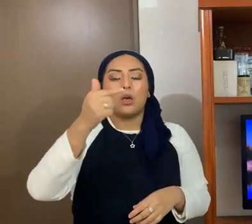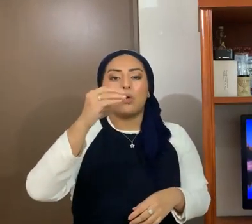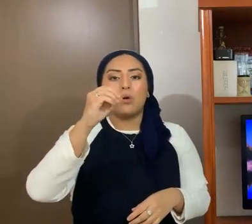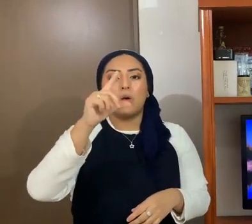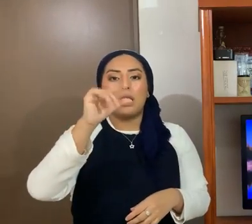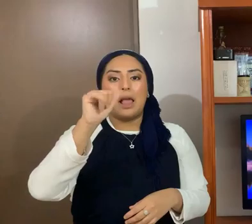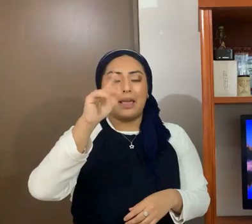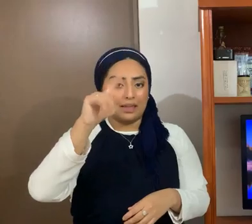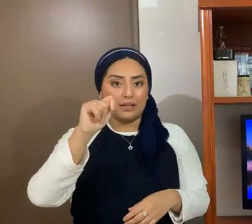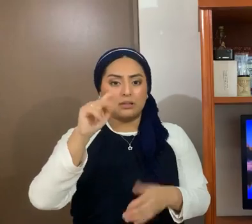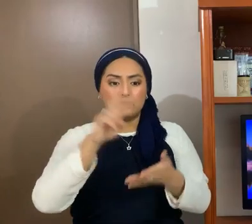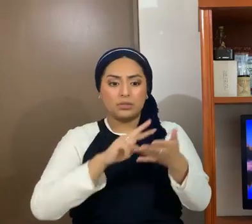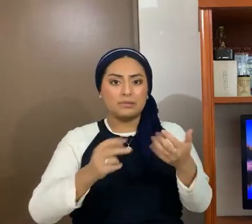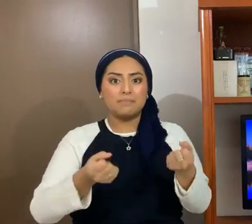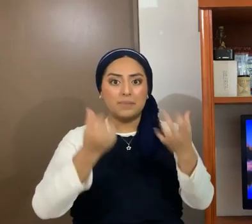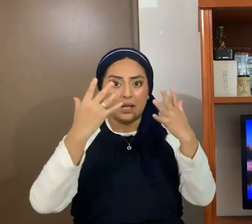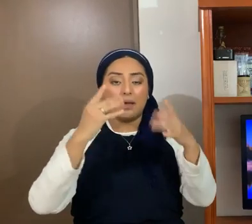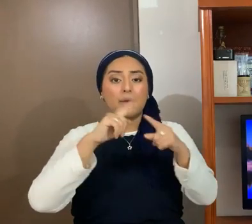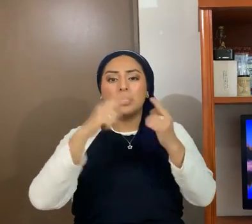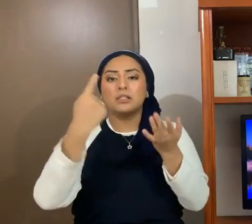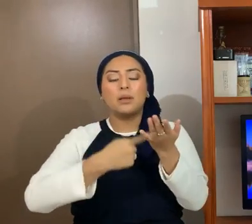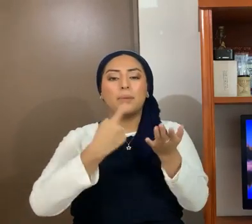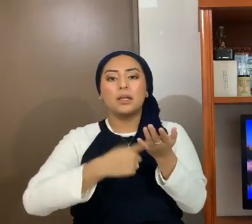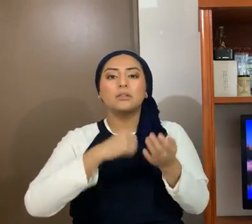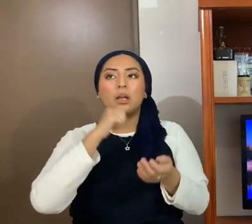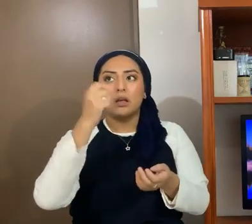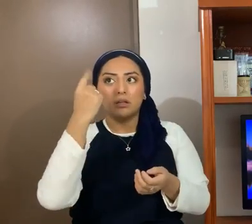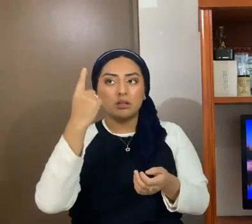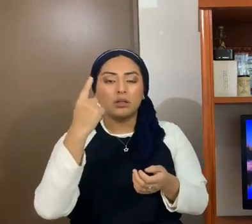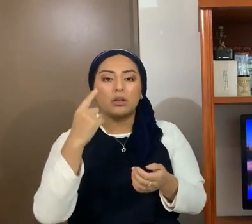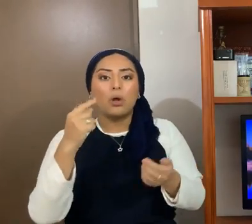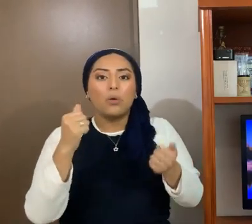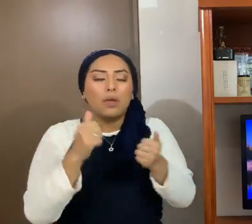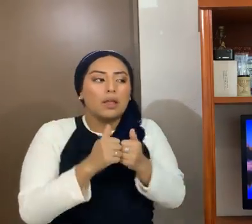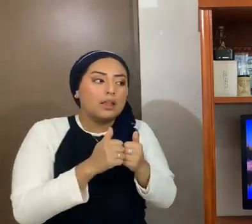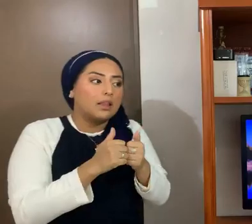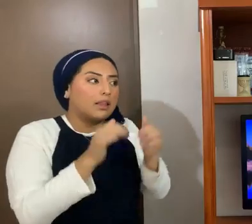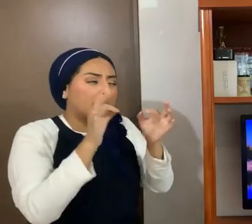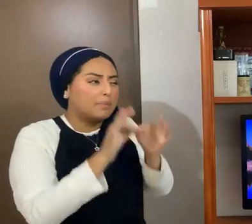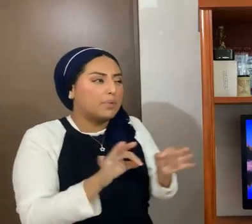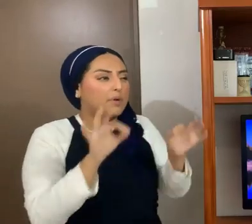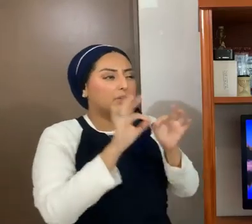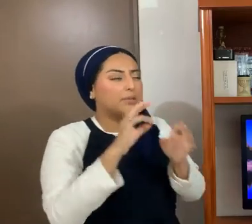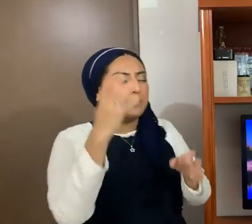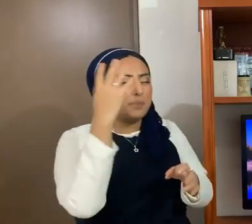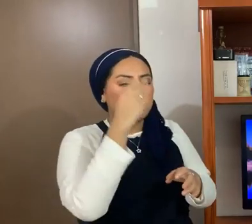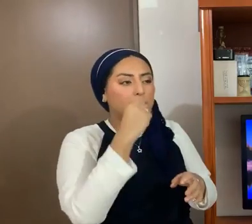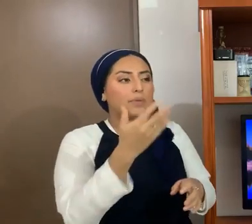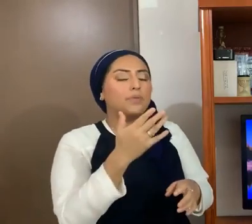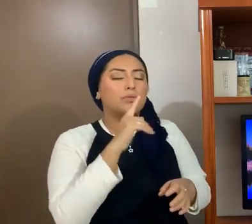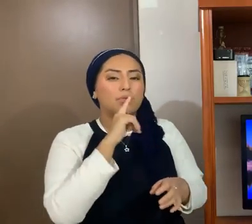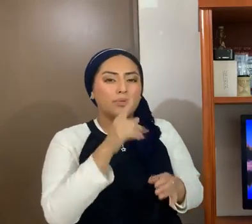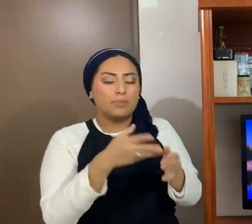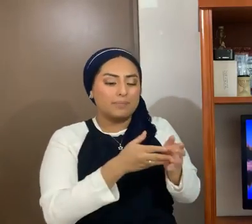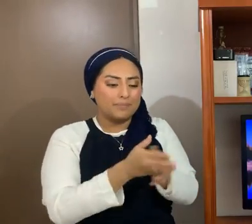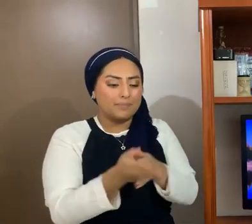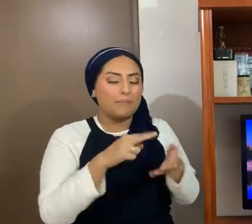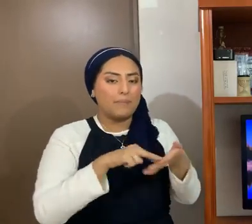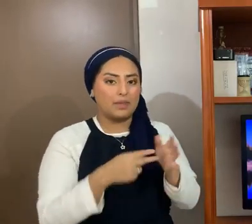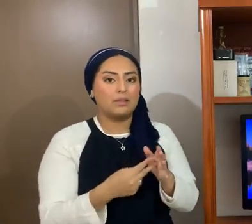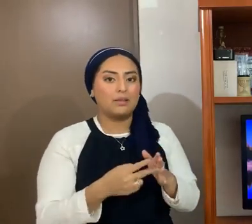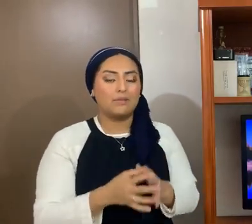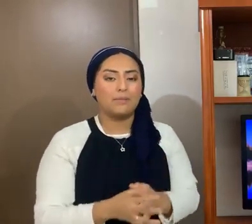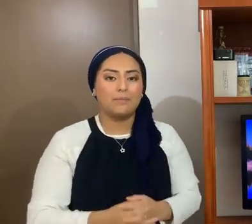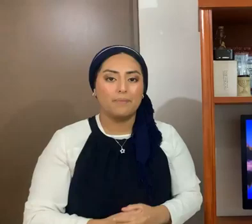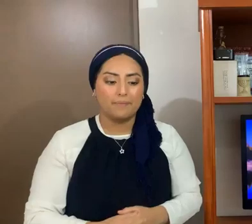mucho, pero que a veces no se comprende con la complejidad, con la hermosura, con la profundidad, esa es la